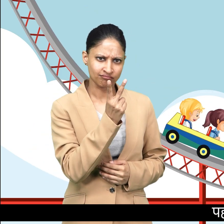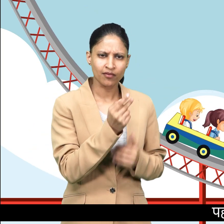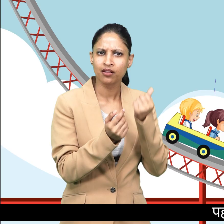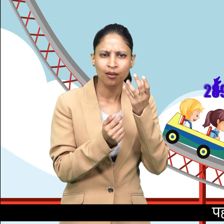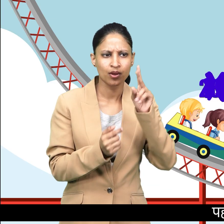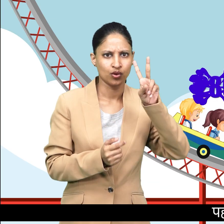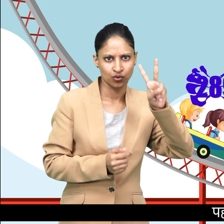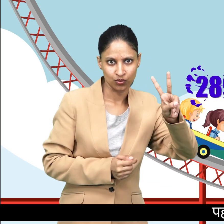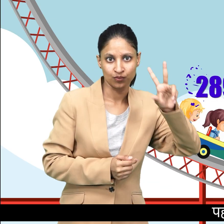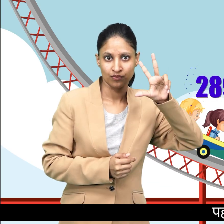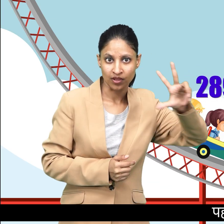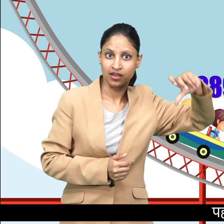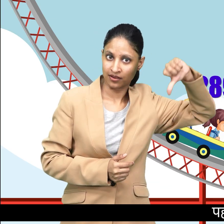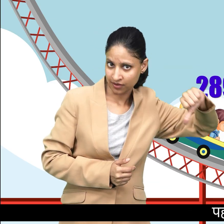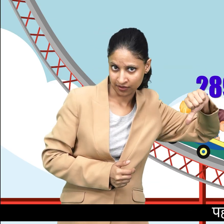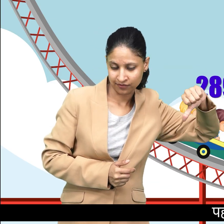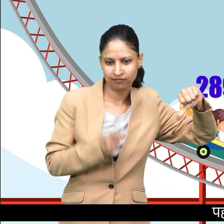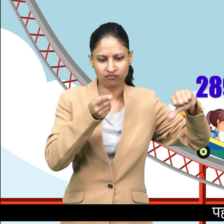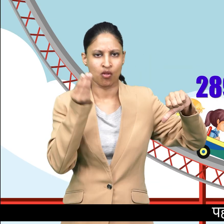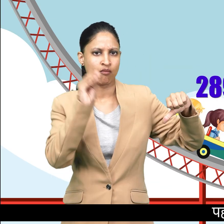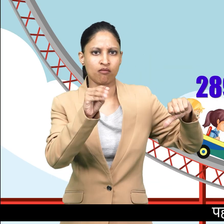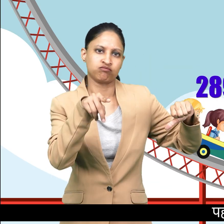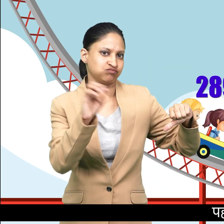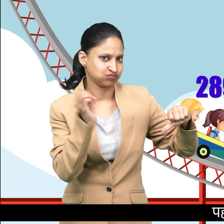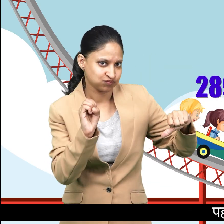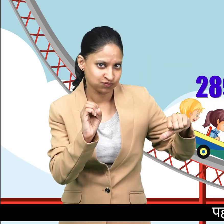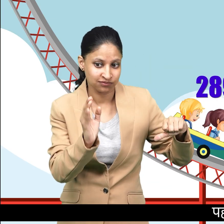पहा, 289, 291.